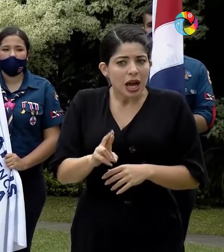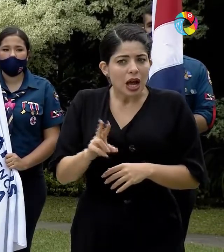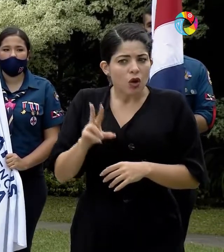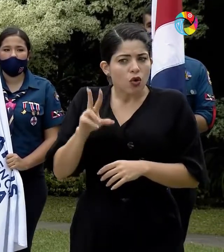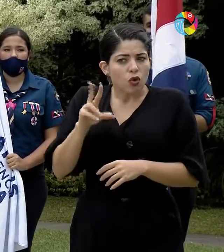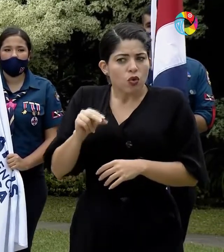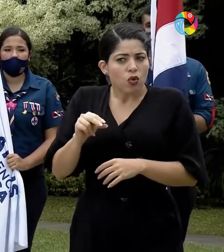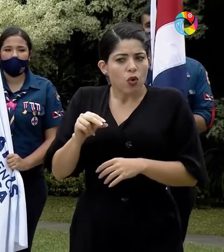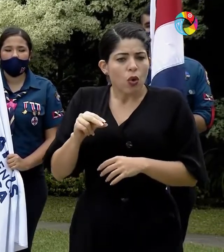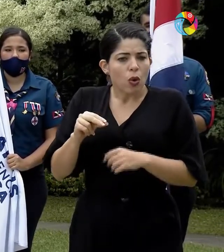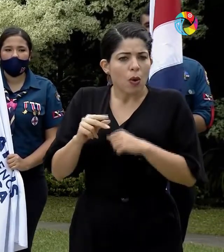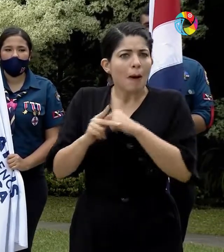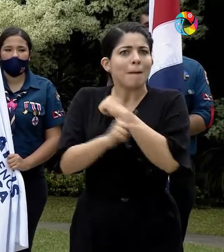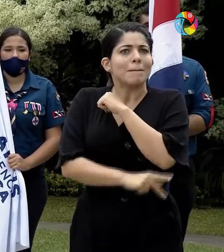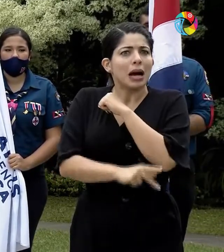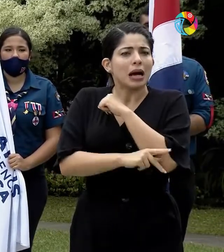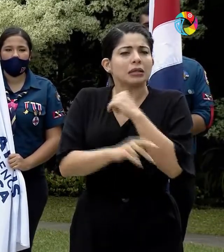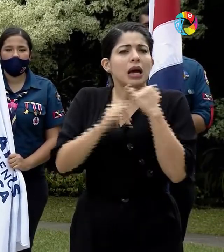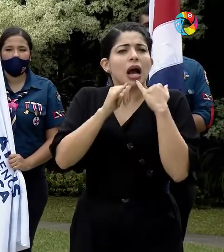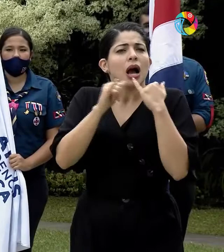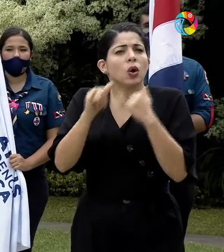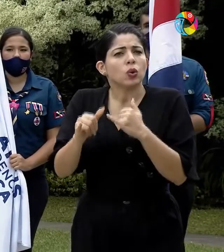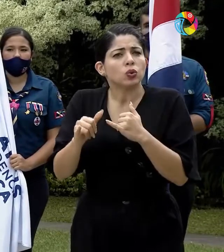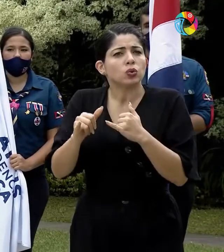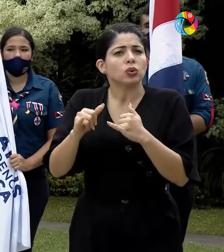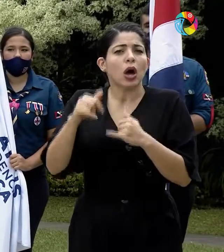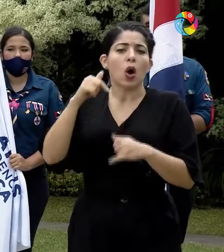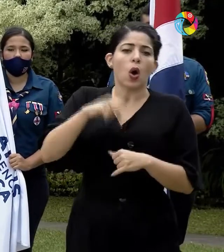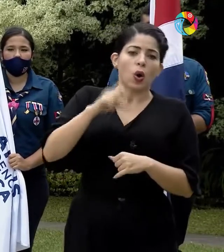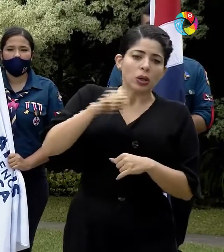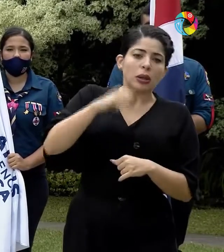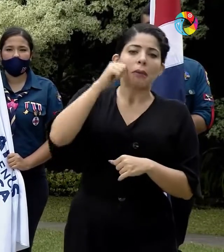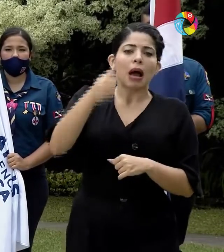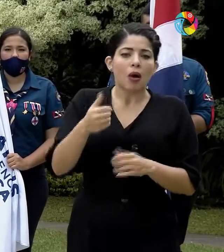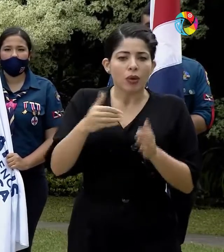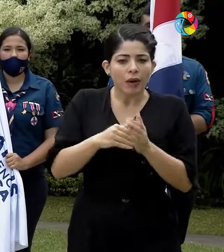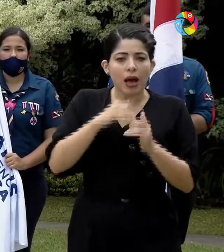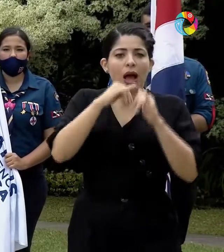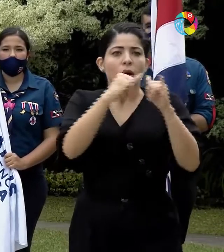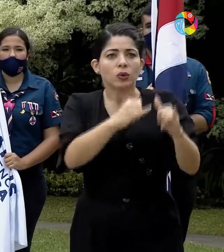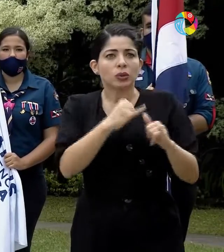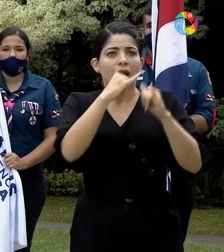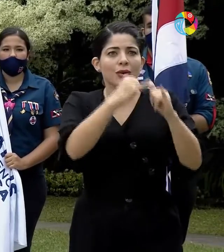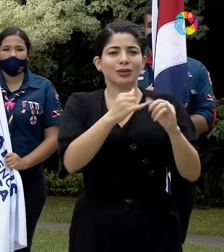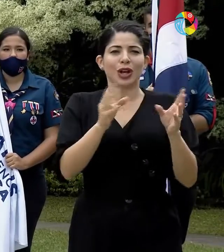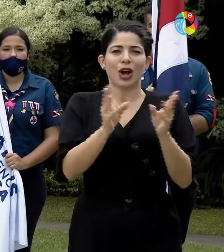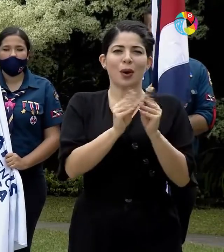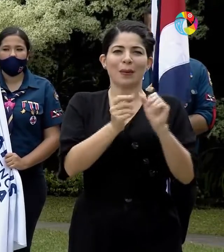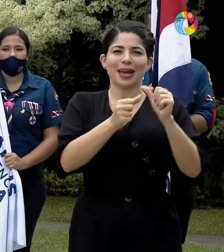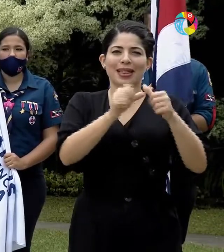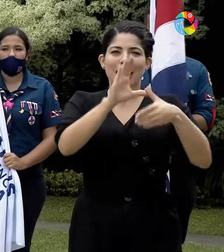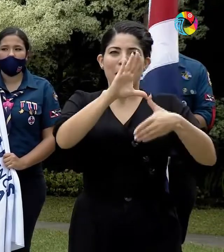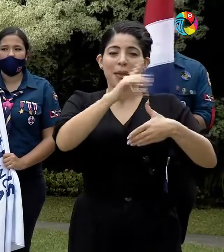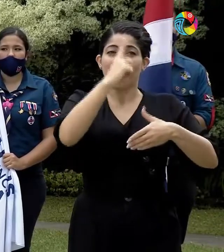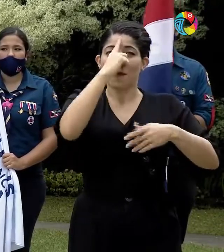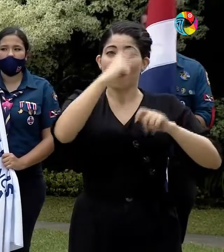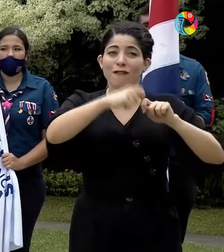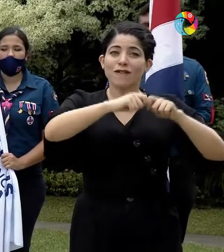no sea un país al que se acusa hoy sí y mañana también a través de la Comisión Interamericana de